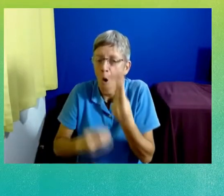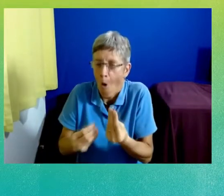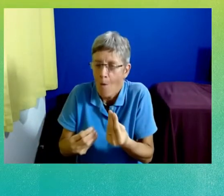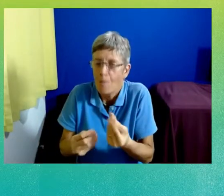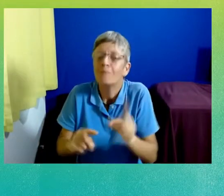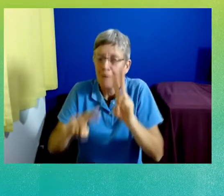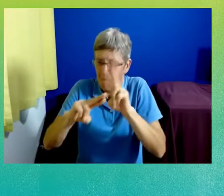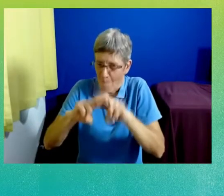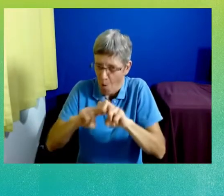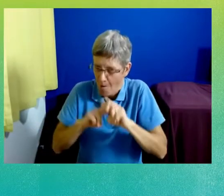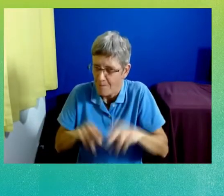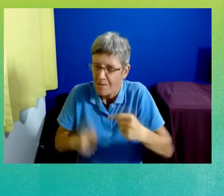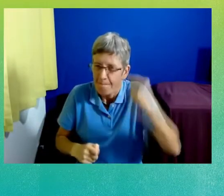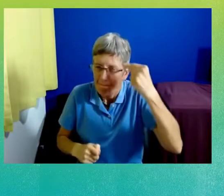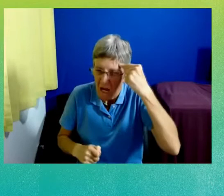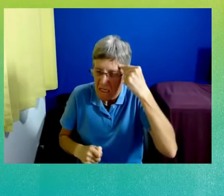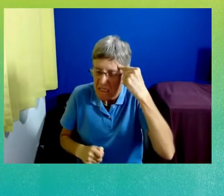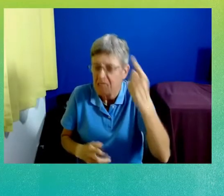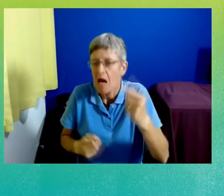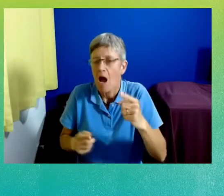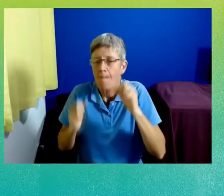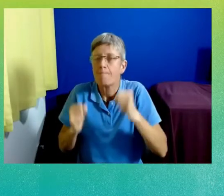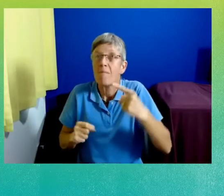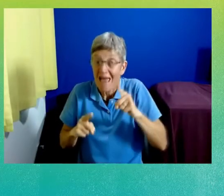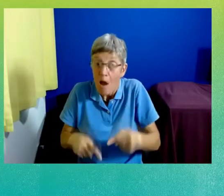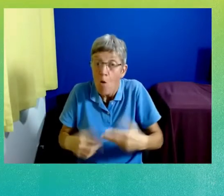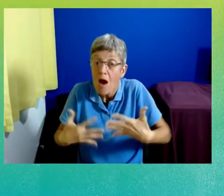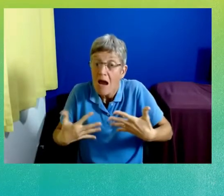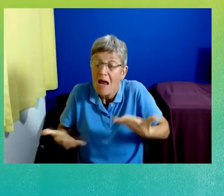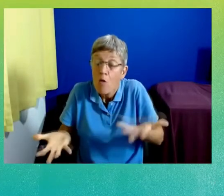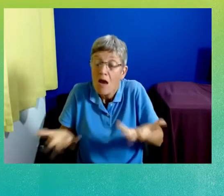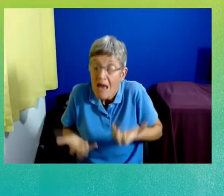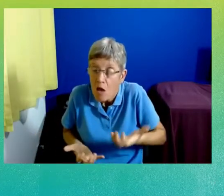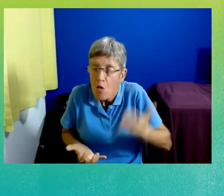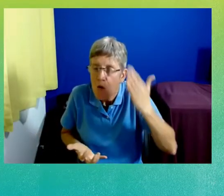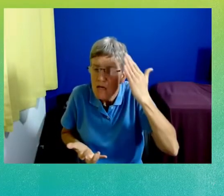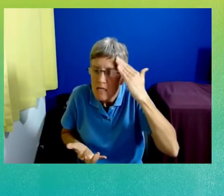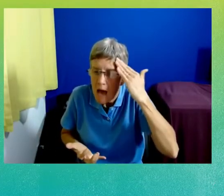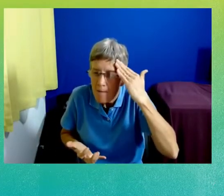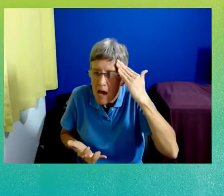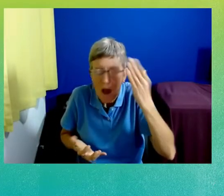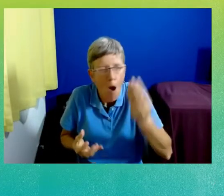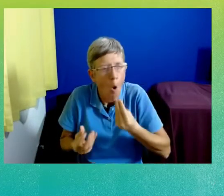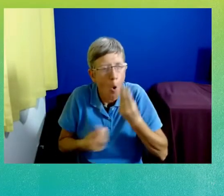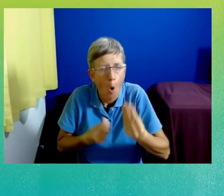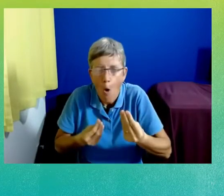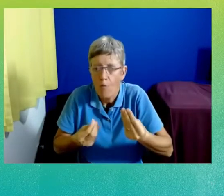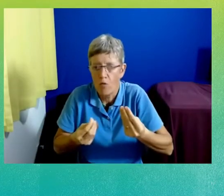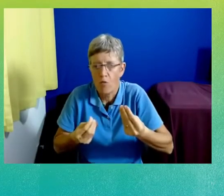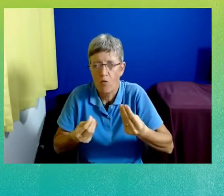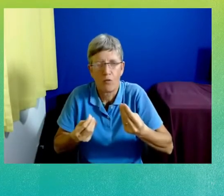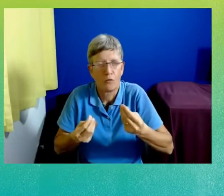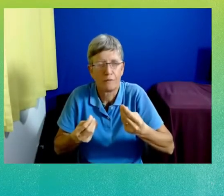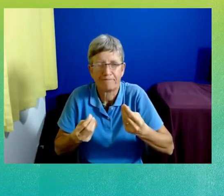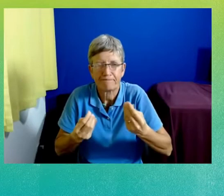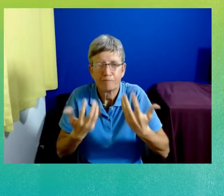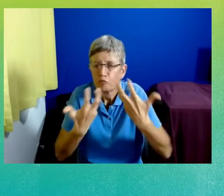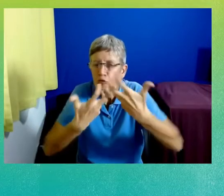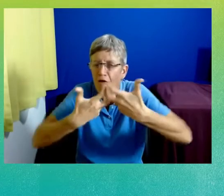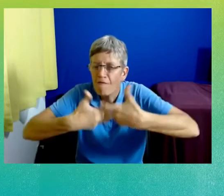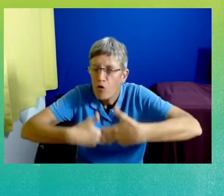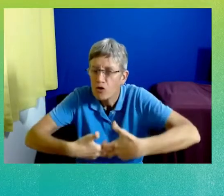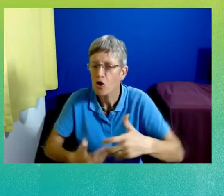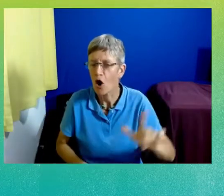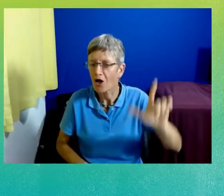surdo usou para te emocionar? Por isso que é importante eu querer saber